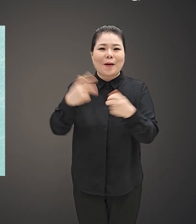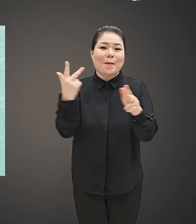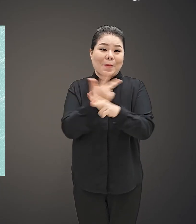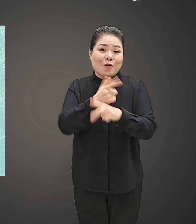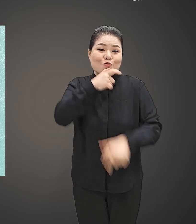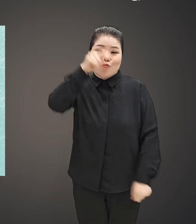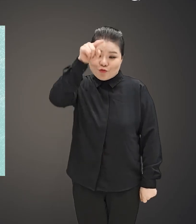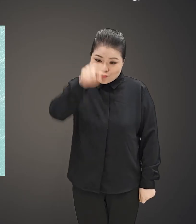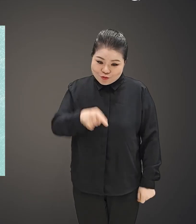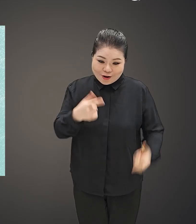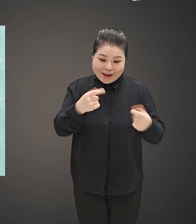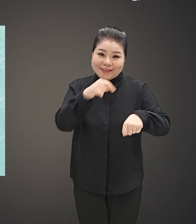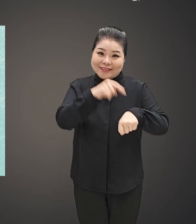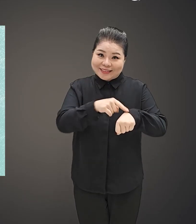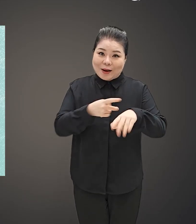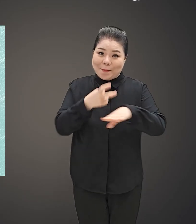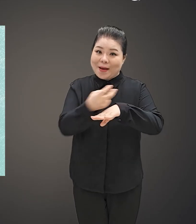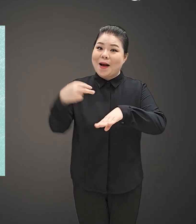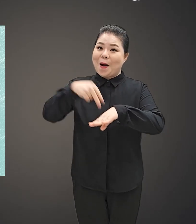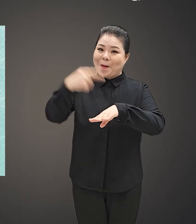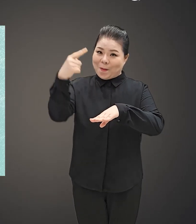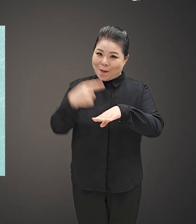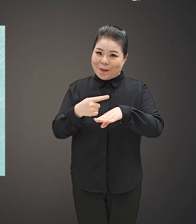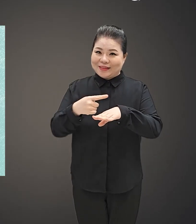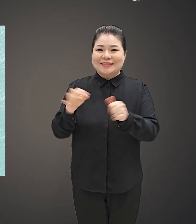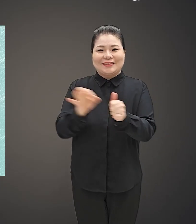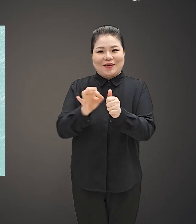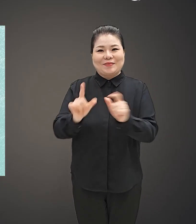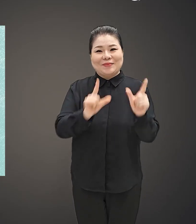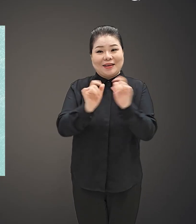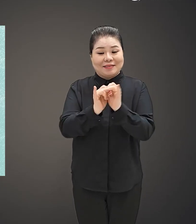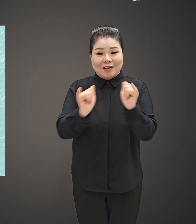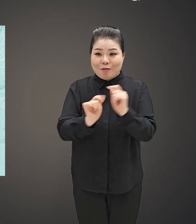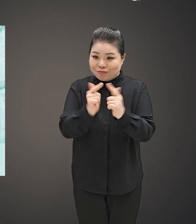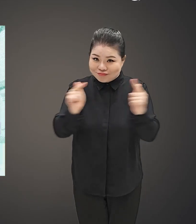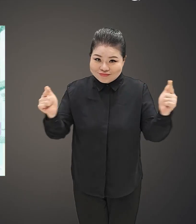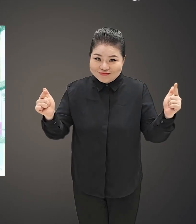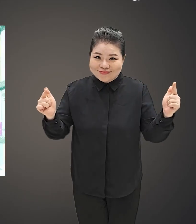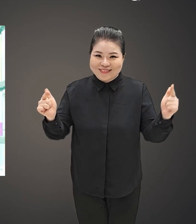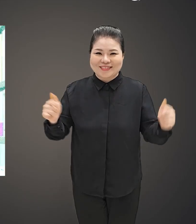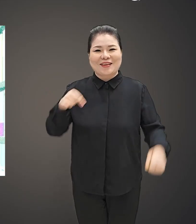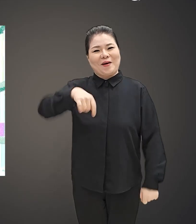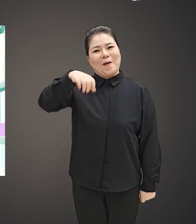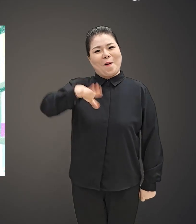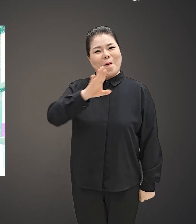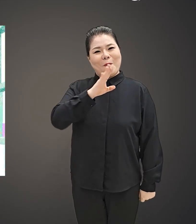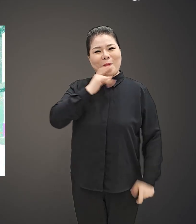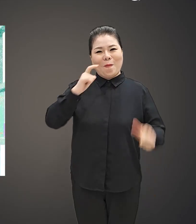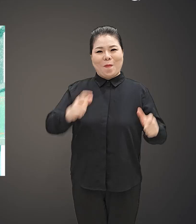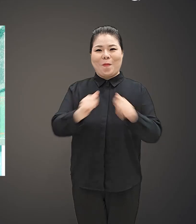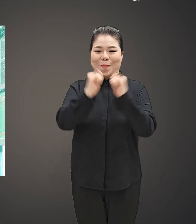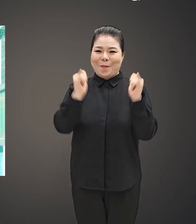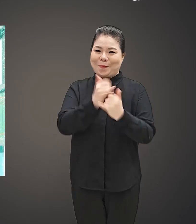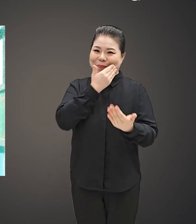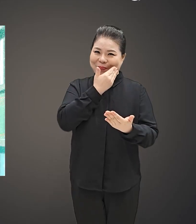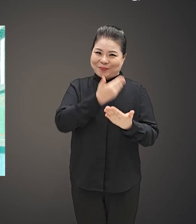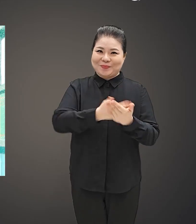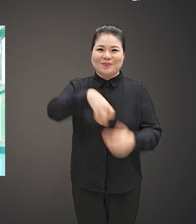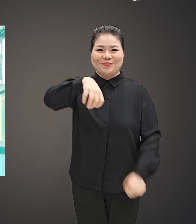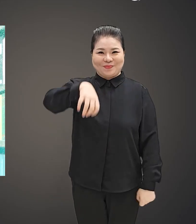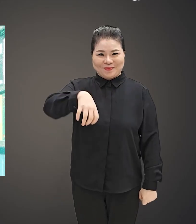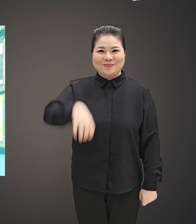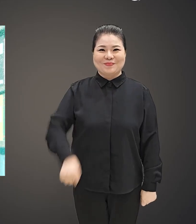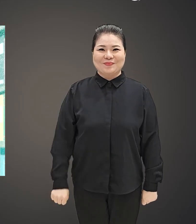매주 수요일 똑같은 시간에 버스를 타고 오는 연금 생활자까지 도서관은 정말이지 지역사회의